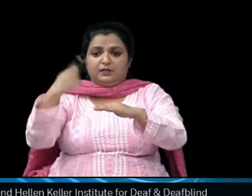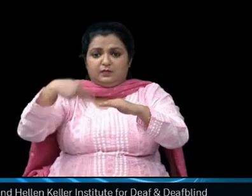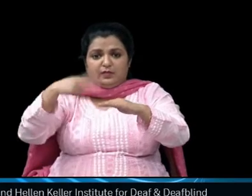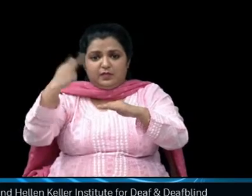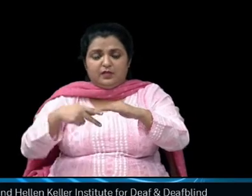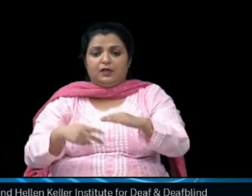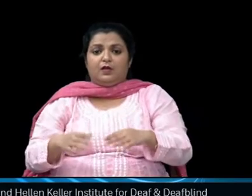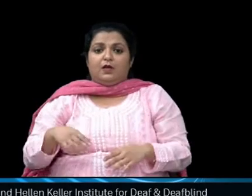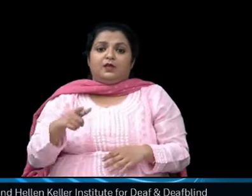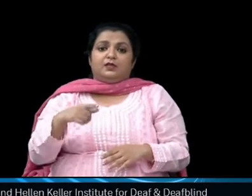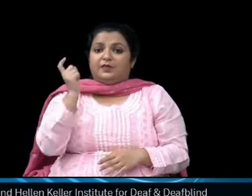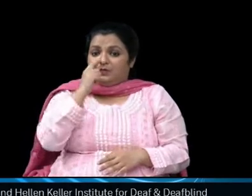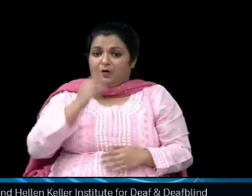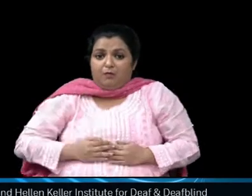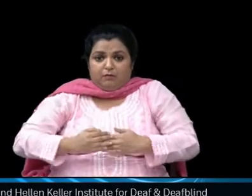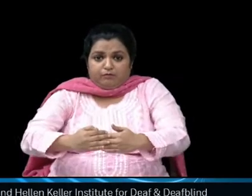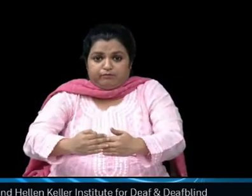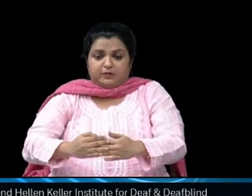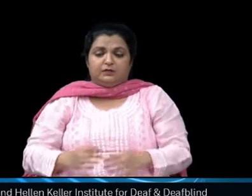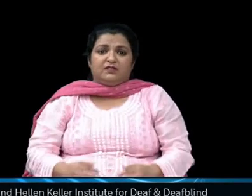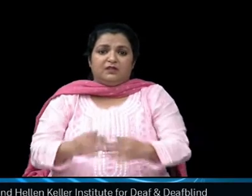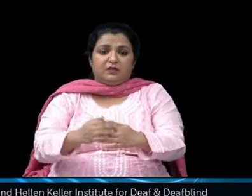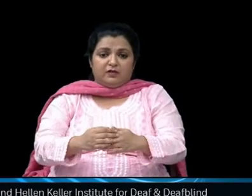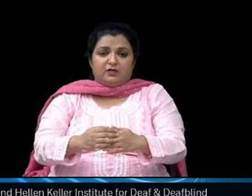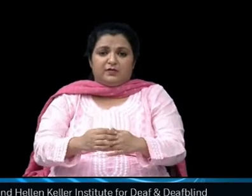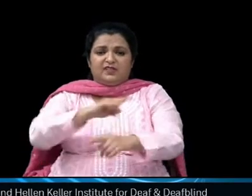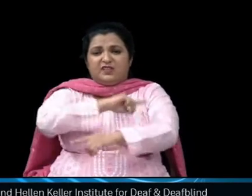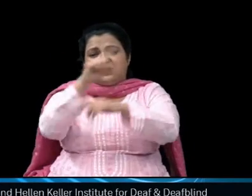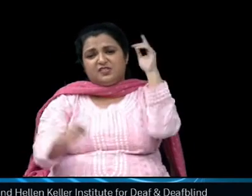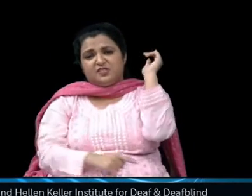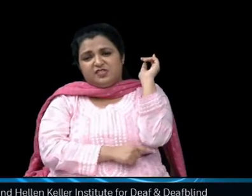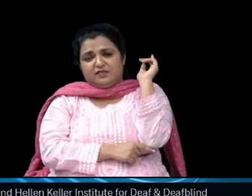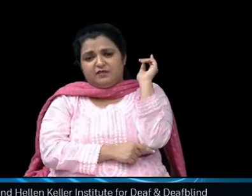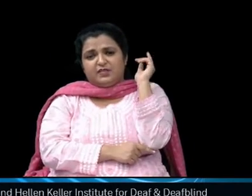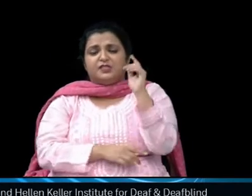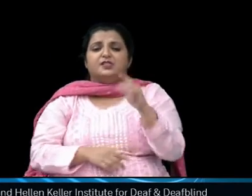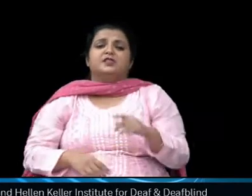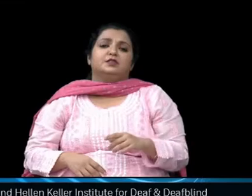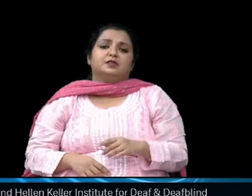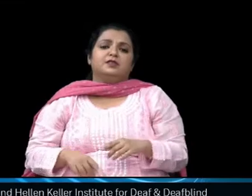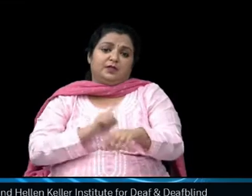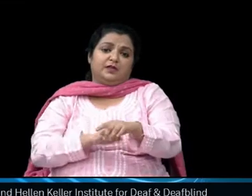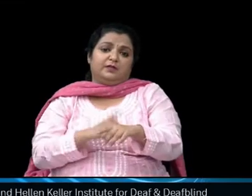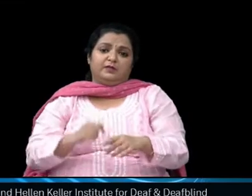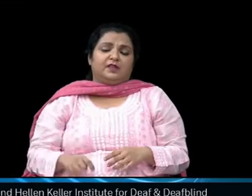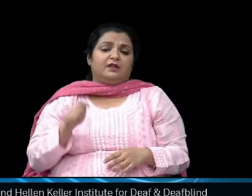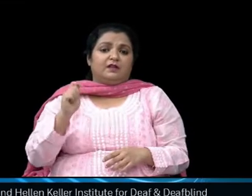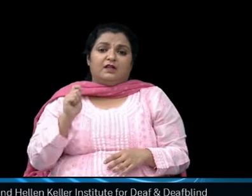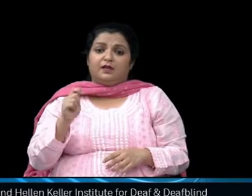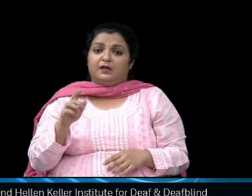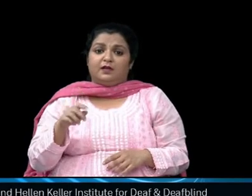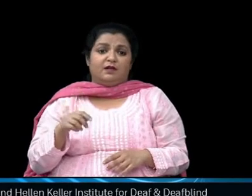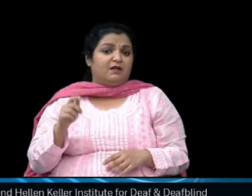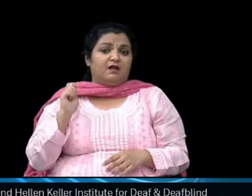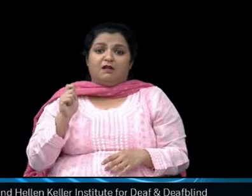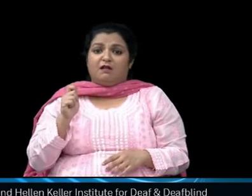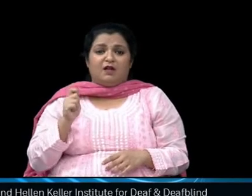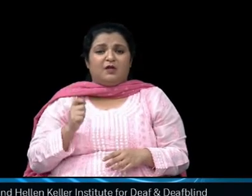जोतिवक्त आहे